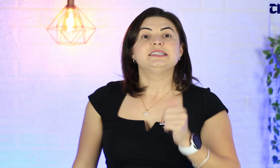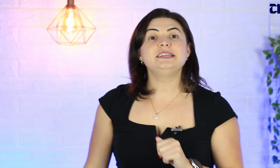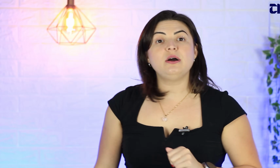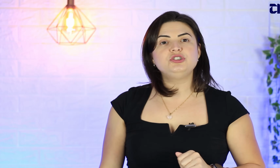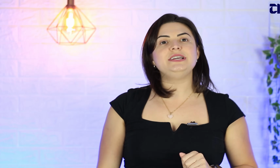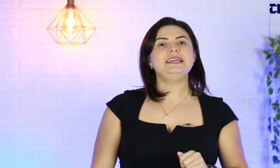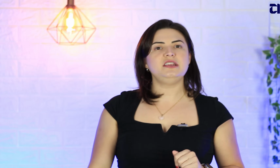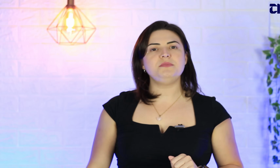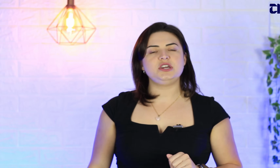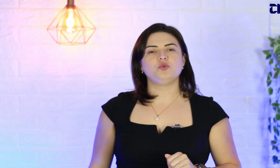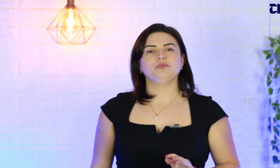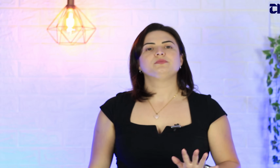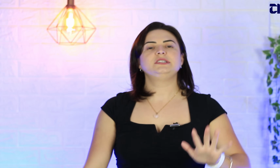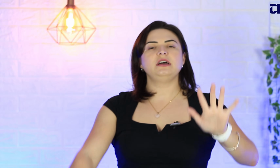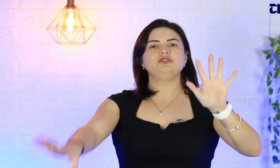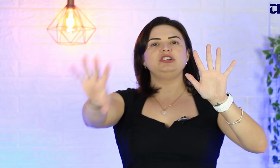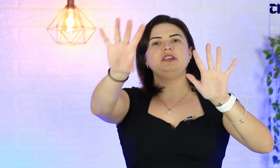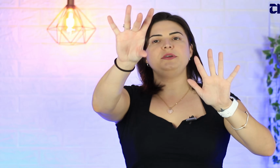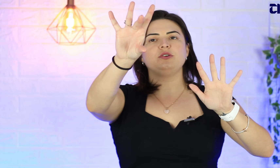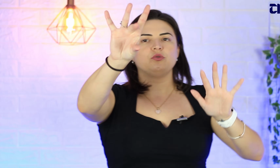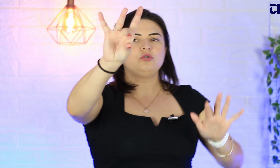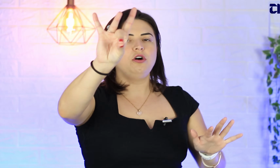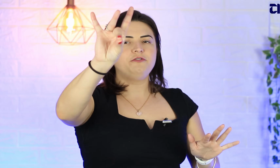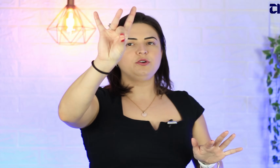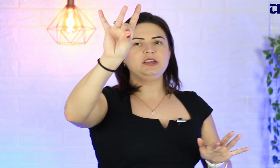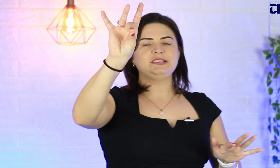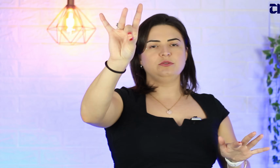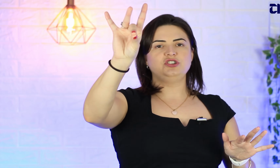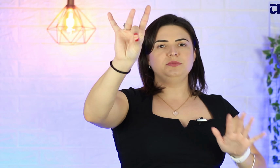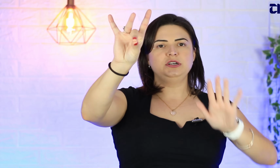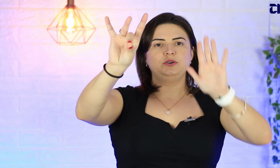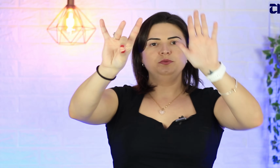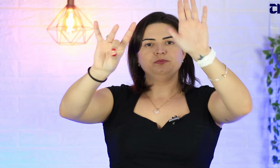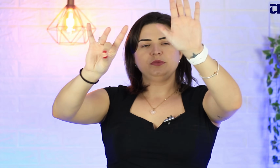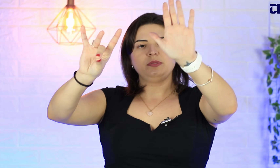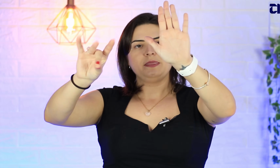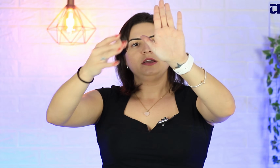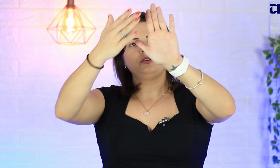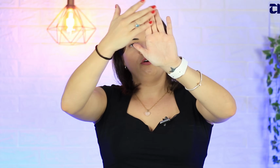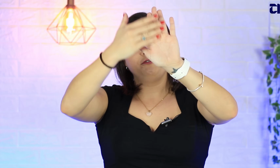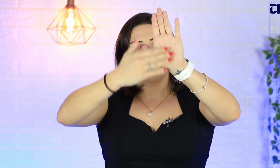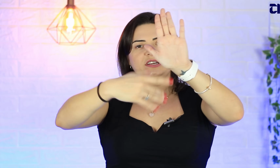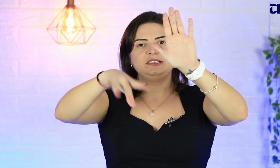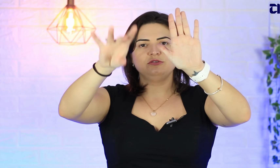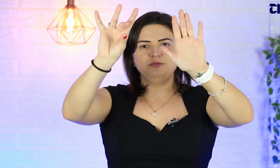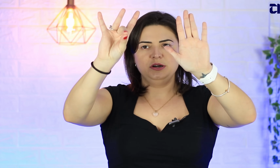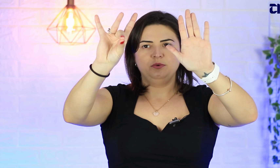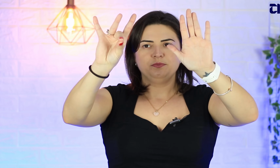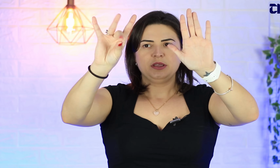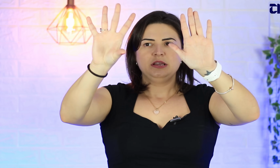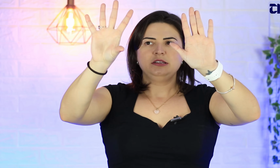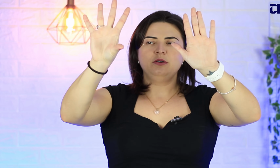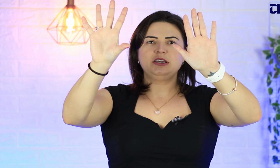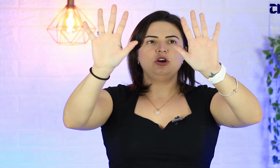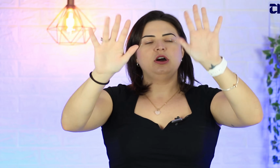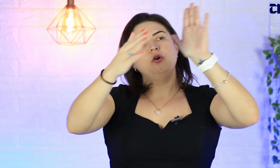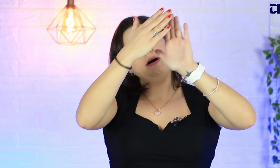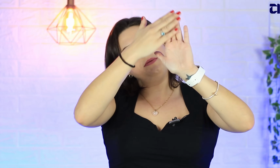Sinal de inimigo. Sinal de inimigo. Configuração de mão. Configuração de mão. Então, aqui, olha. Uma